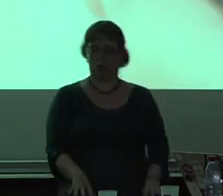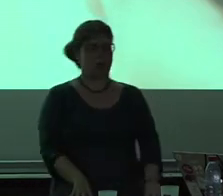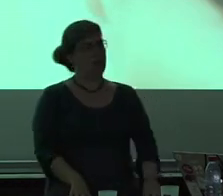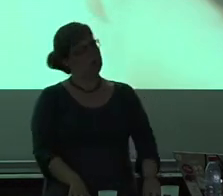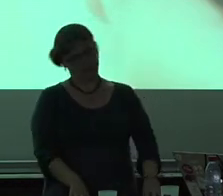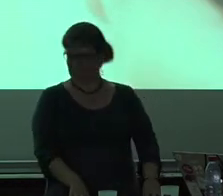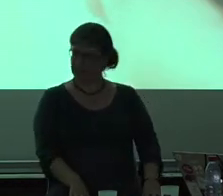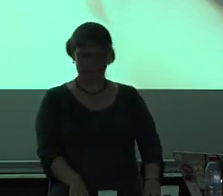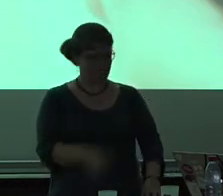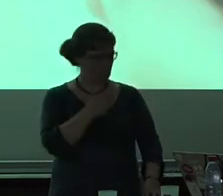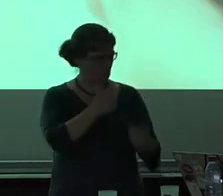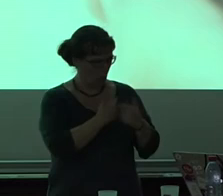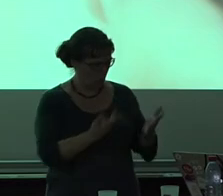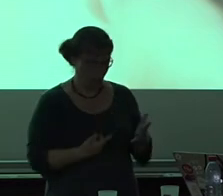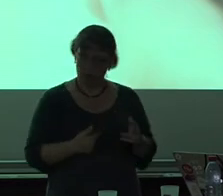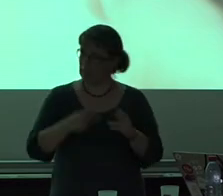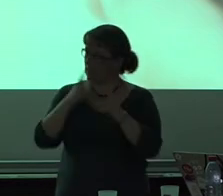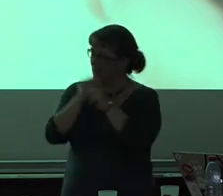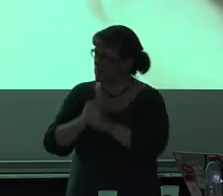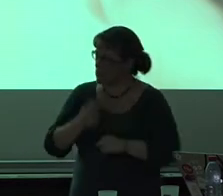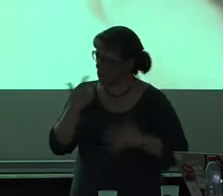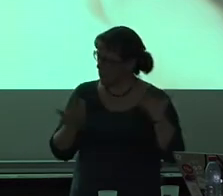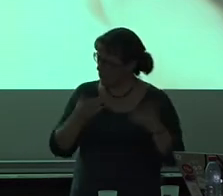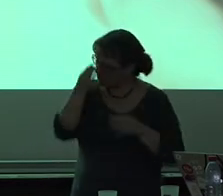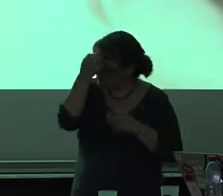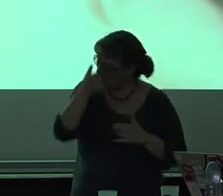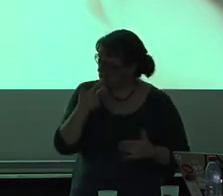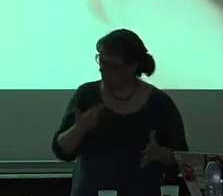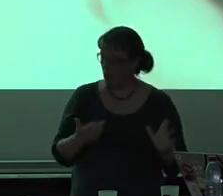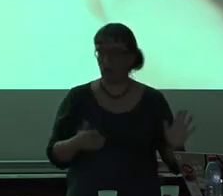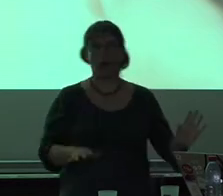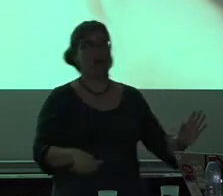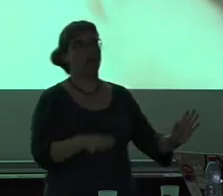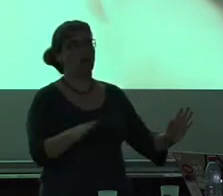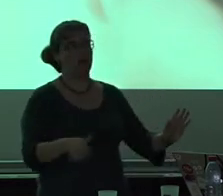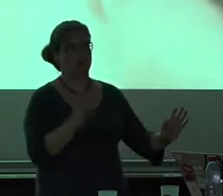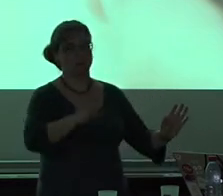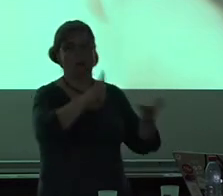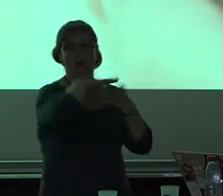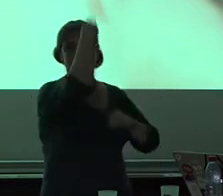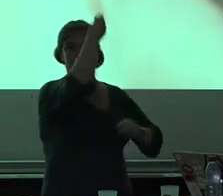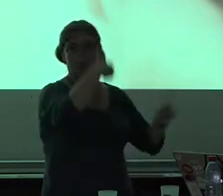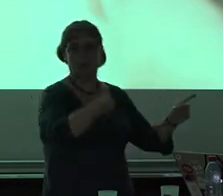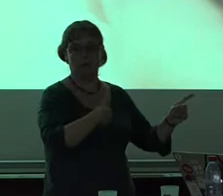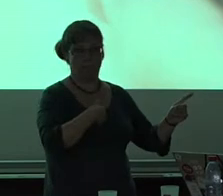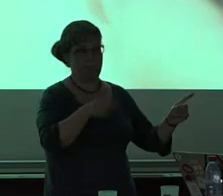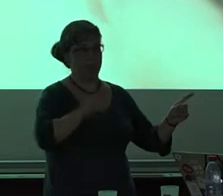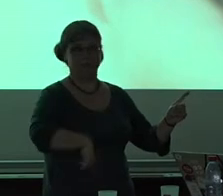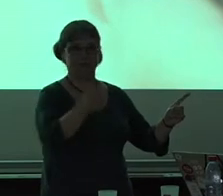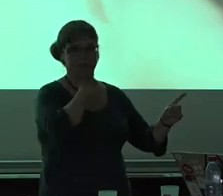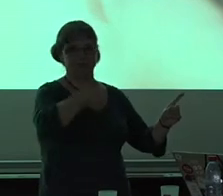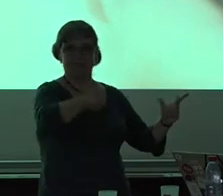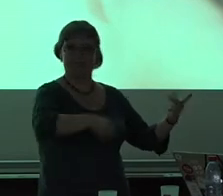la définition? C'est quoi les mots un peu compliqués que tu mets derrière qui me permettra de faire une abstraction et de comprendre tous les exemples d'une seule et même